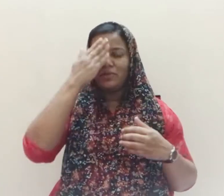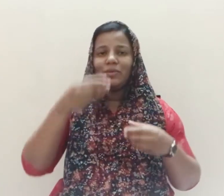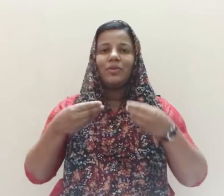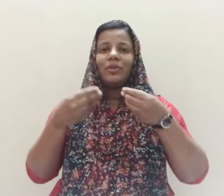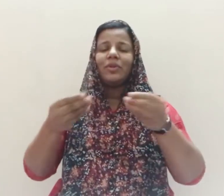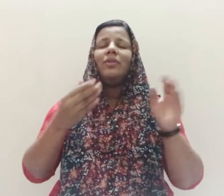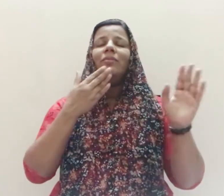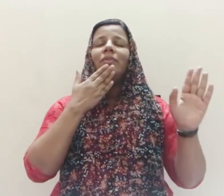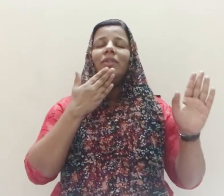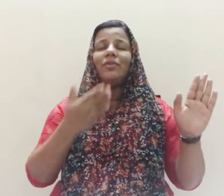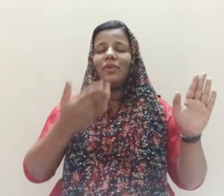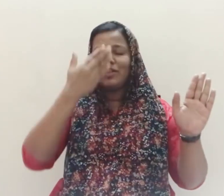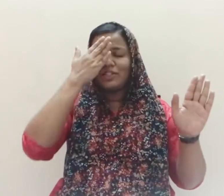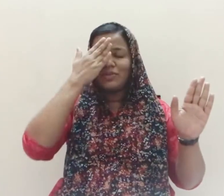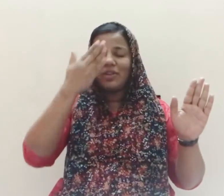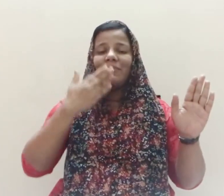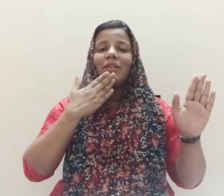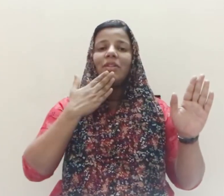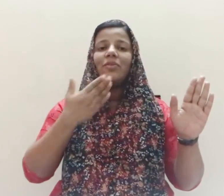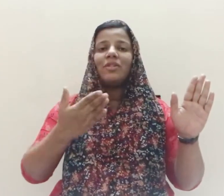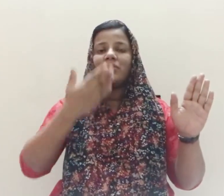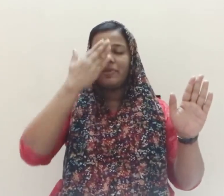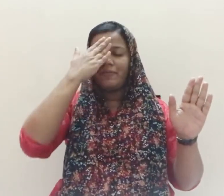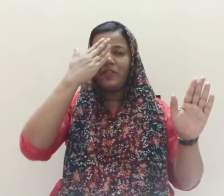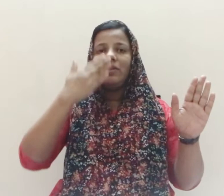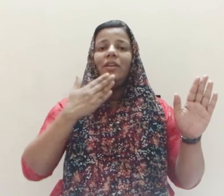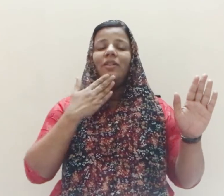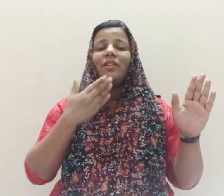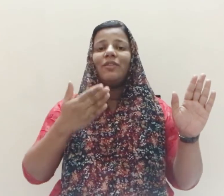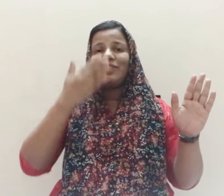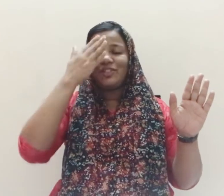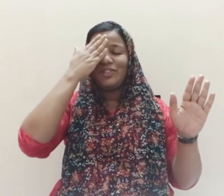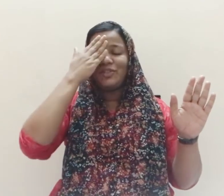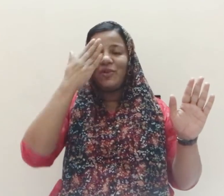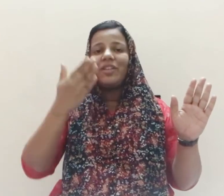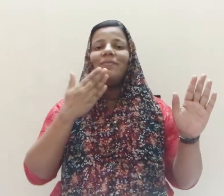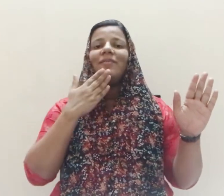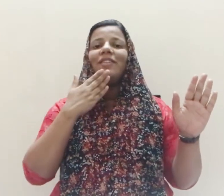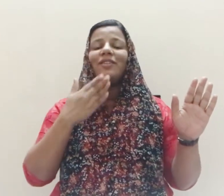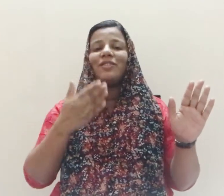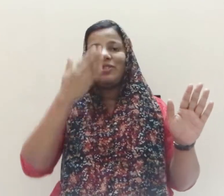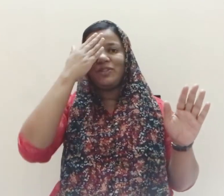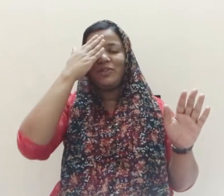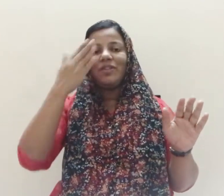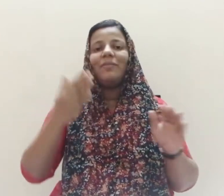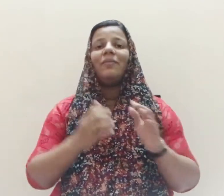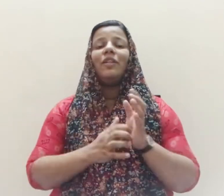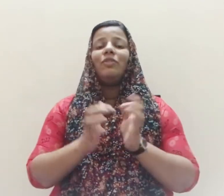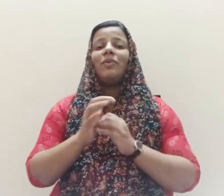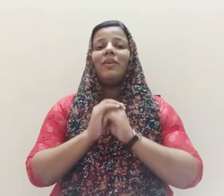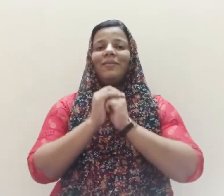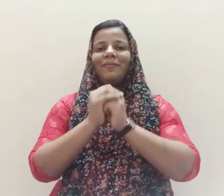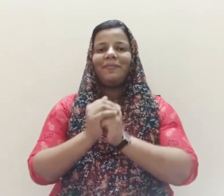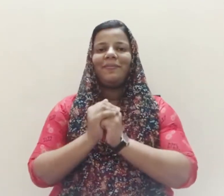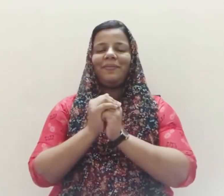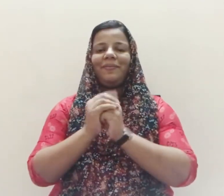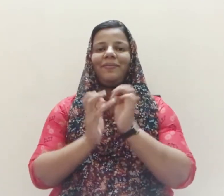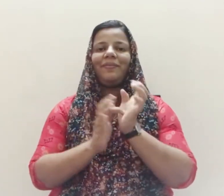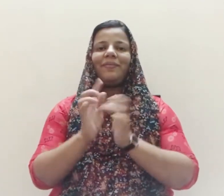ബാബ. അപ്പാ, നന്ദിയോടെ സ്തോത്രം, നന്ദിയോടെ സ്തോത്രം, നന്ദിയോടെ സ്തോത്രം, നന്ദിയോടെ സ്തോത്രം. ഞങ്ങളങ്ങെ ആരാധിക്കുന്നു, ഞങ്ങളങ്ങേ